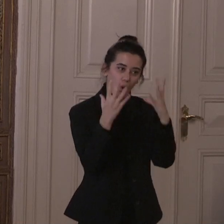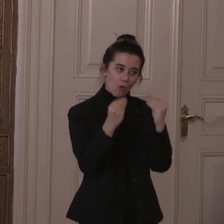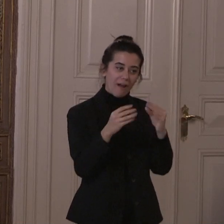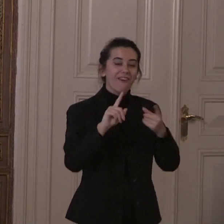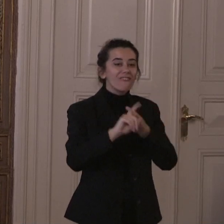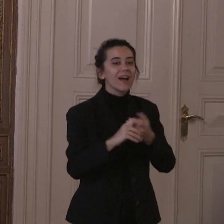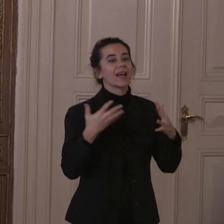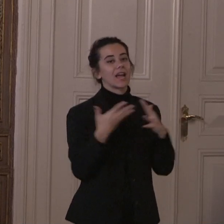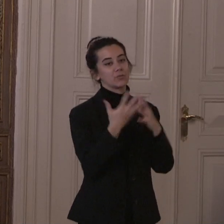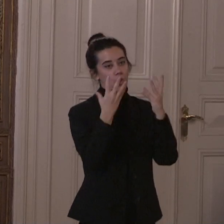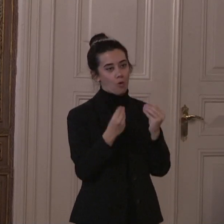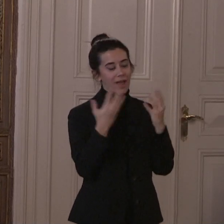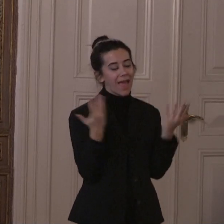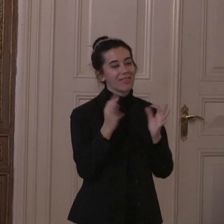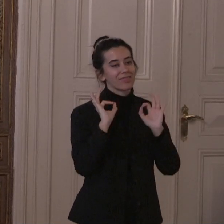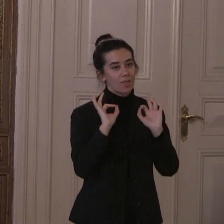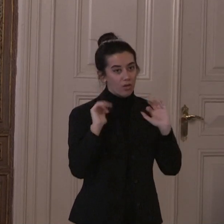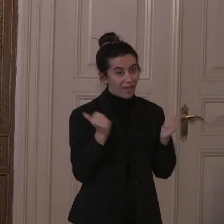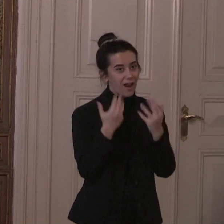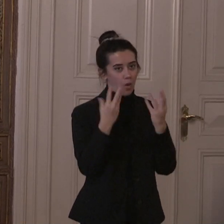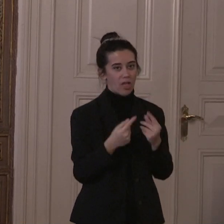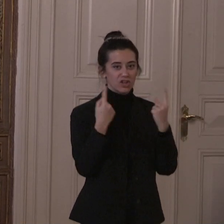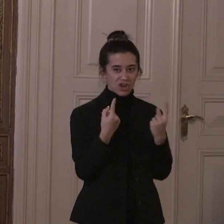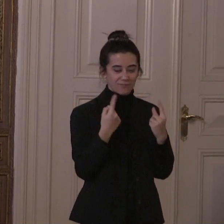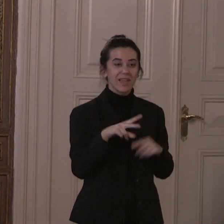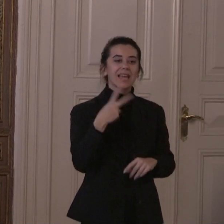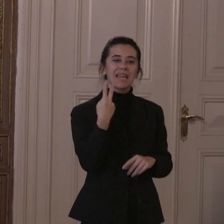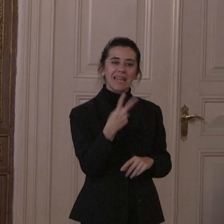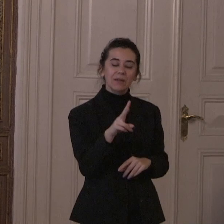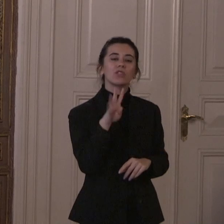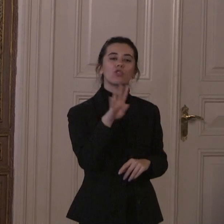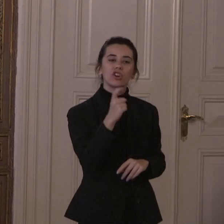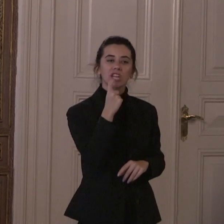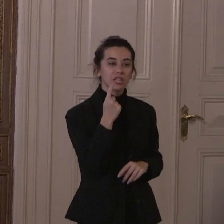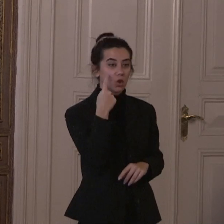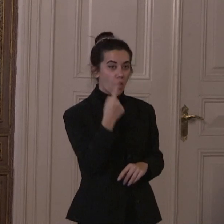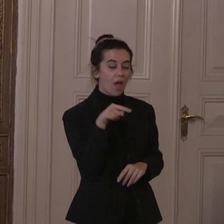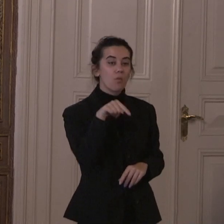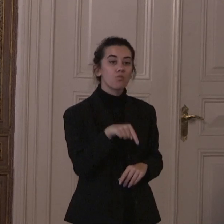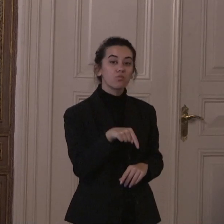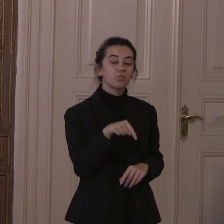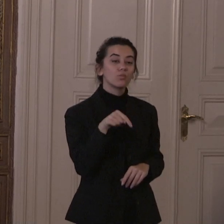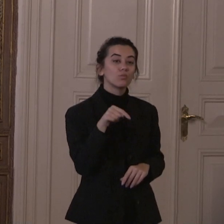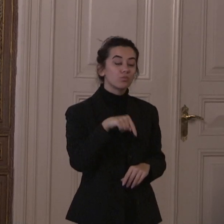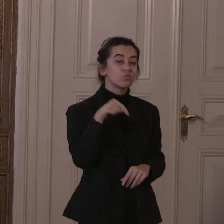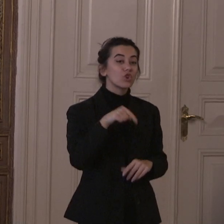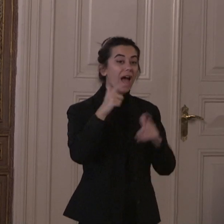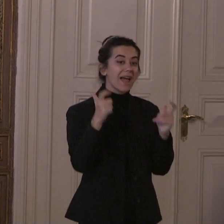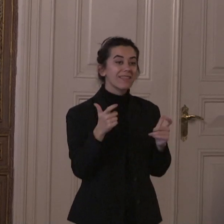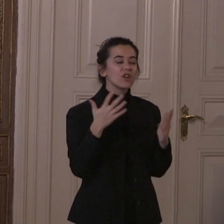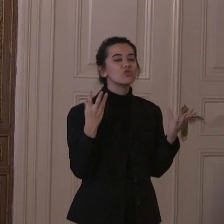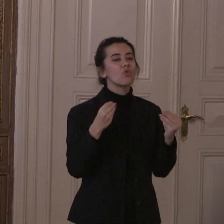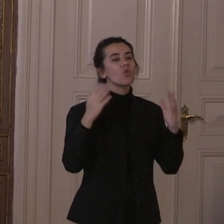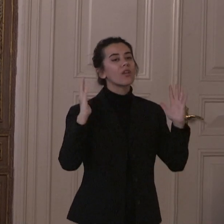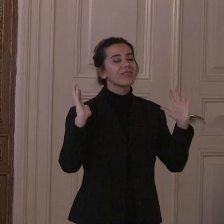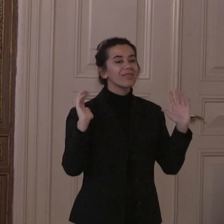olmazsa olmazlarımızdandı. 2004 yılında burada çok kıymetli eski